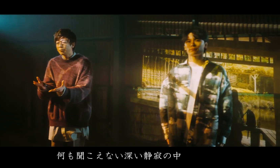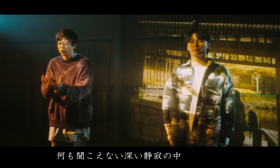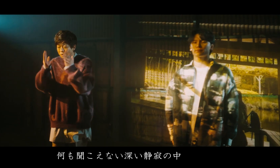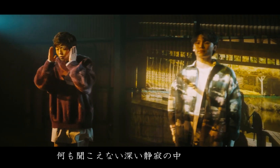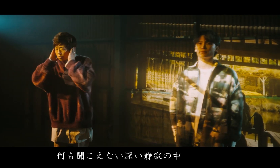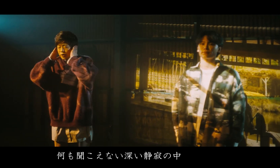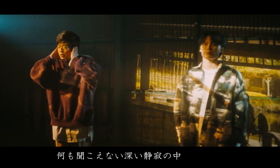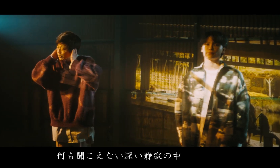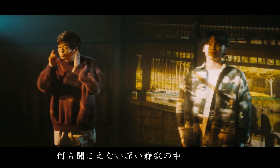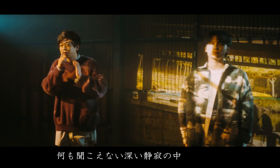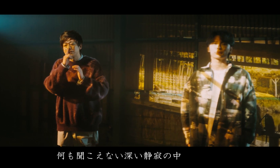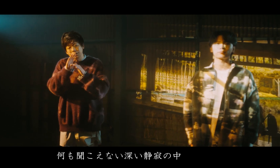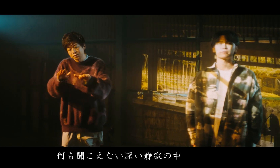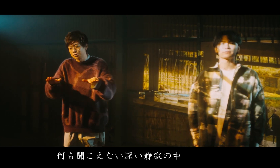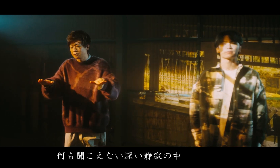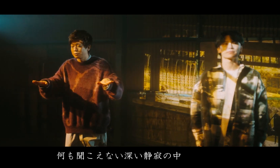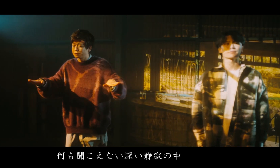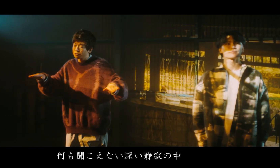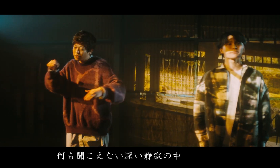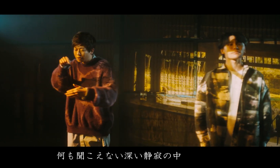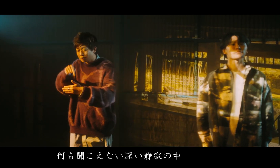何も聞こえない深い静寂の中、